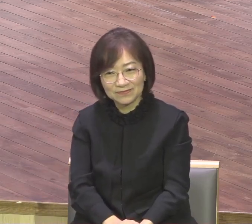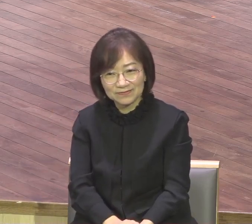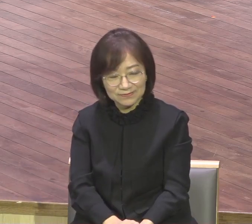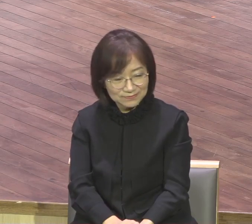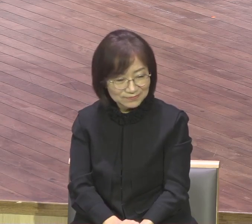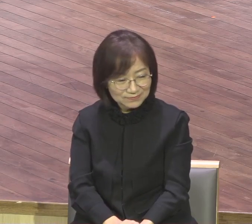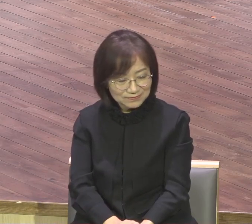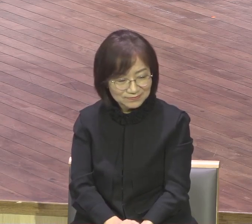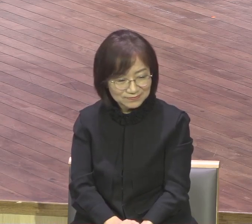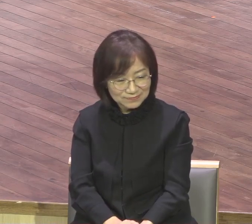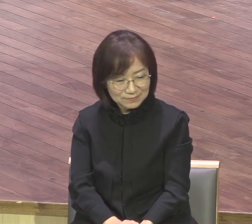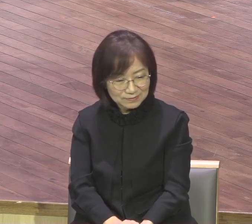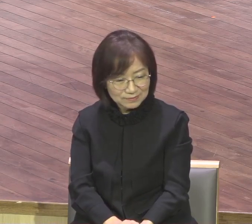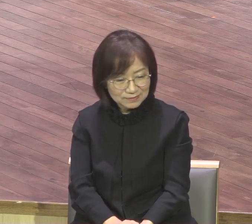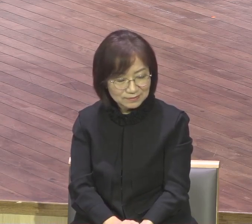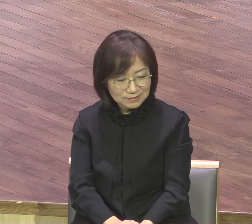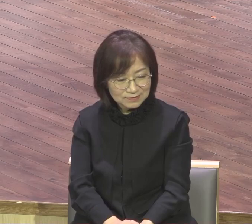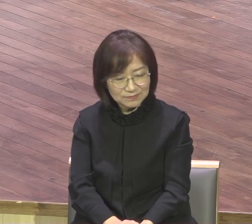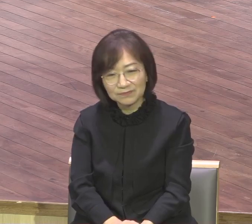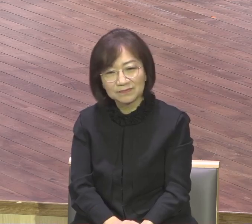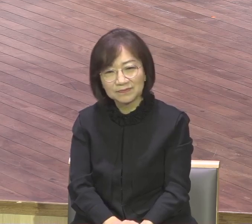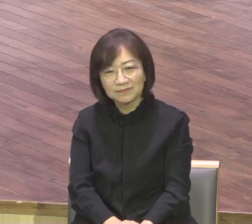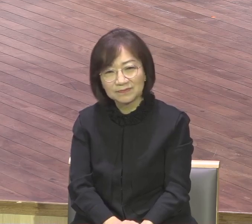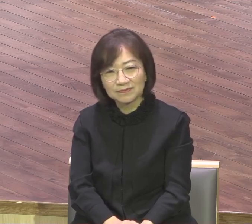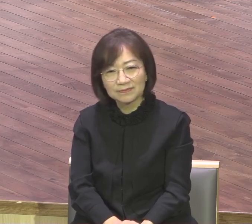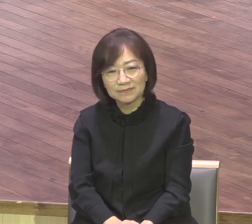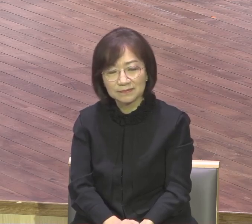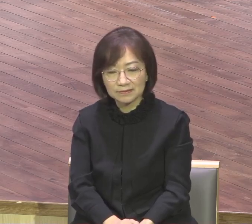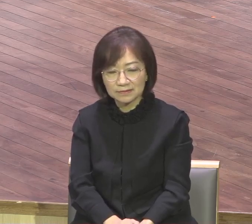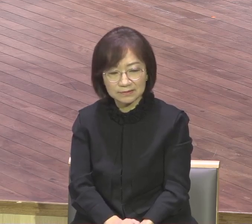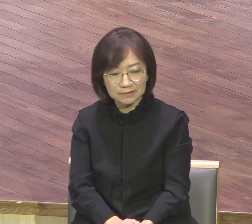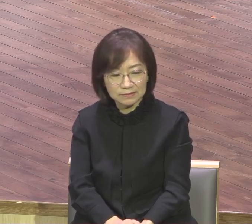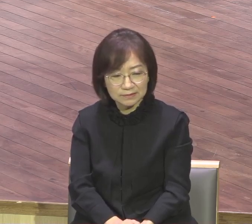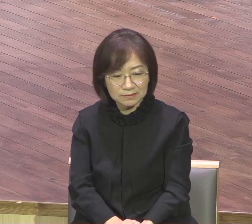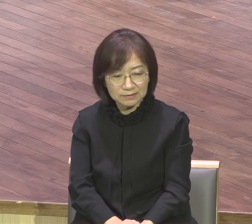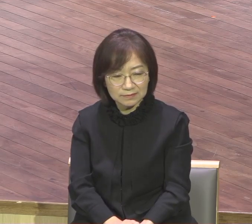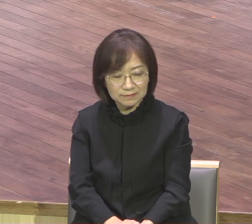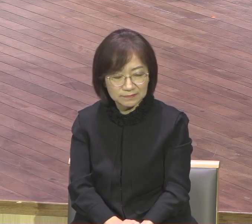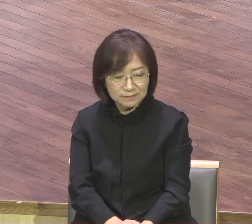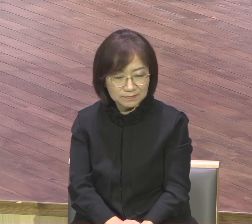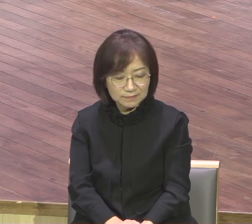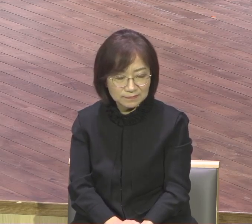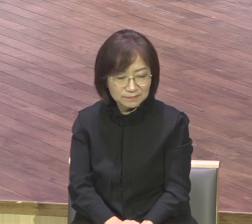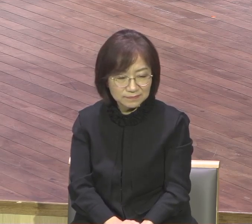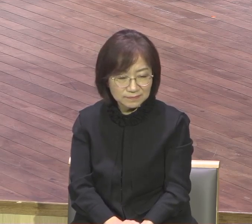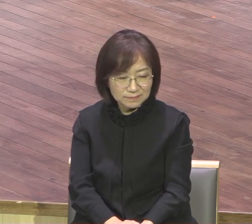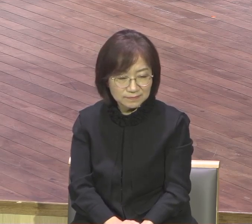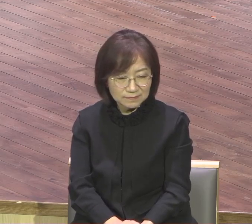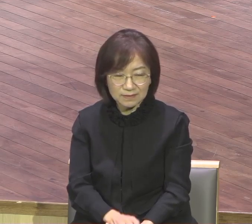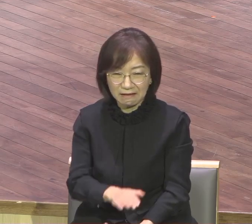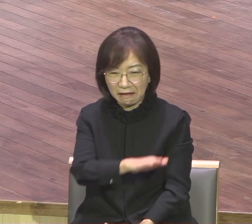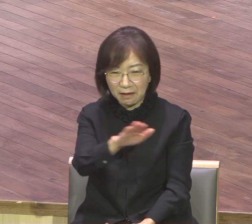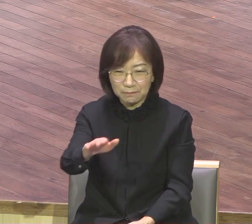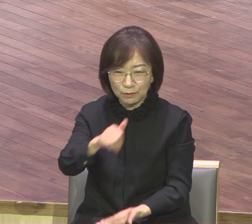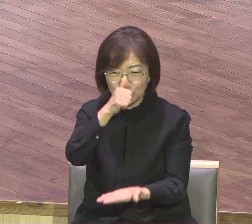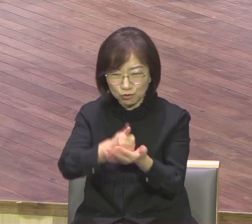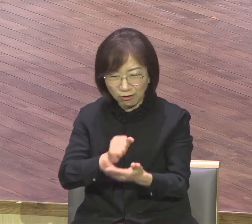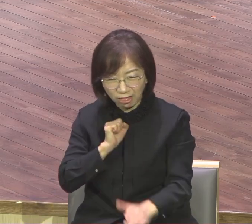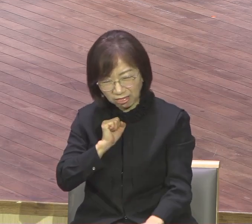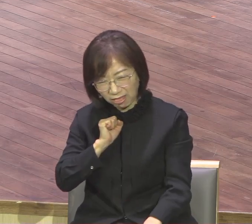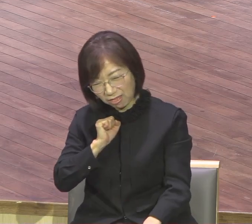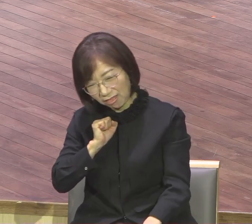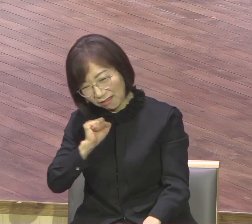de esclavitud. 왜 예수 그리스도의 십자가를 무가치하게 만들고 죄의 종이 돼서 그렇게